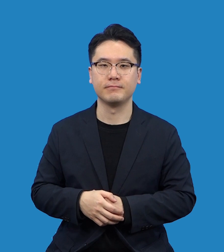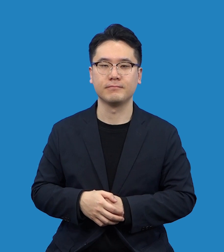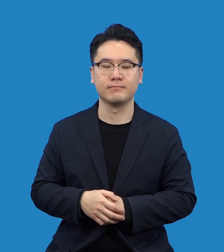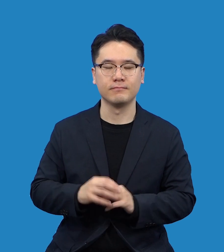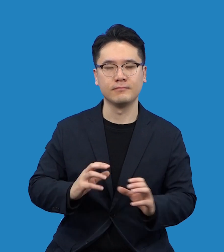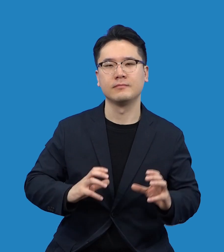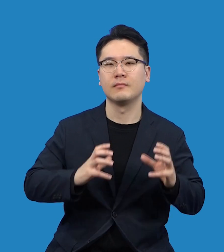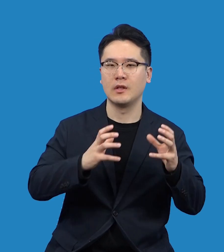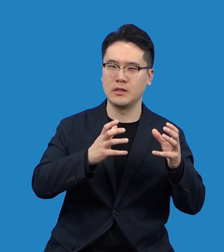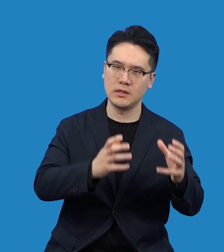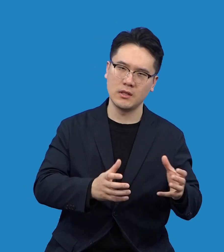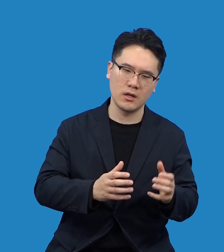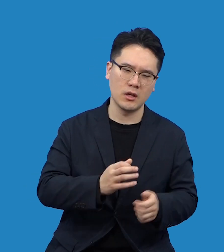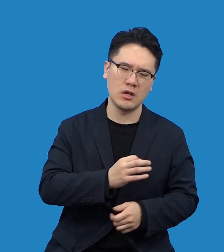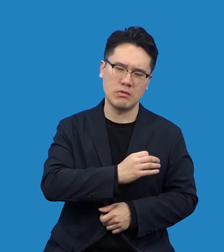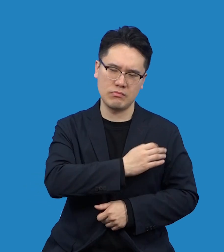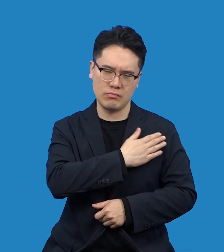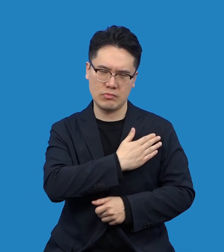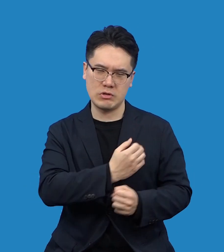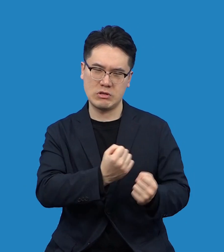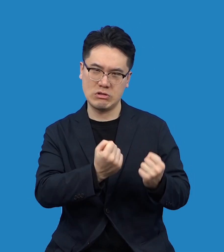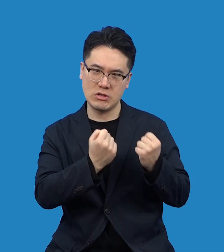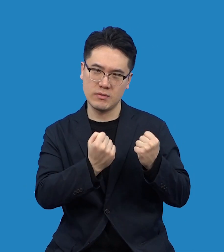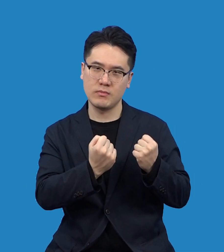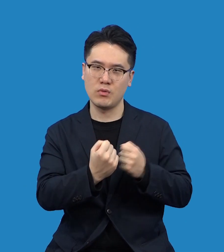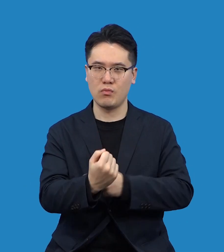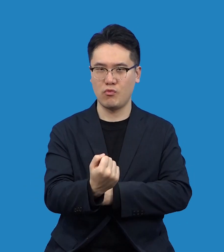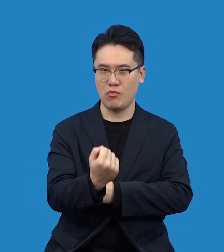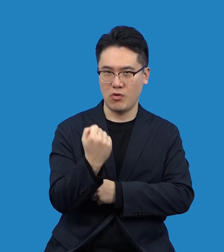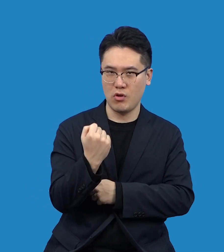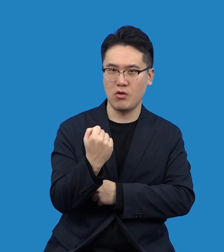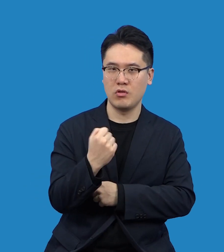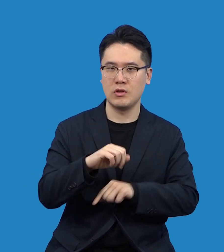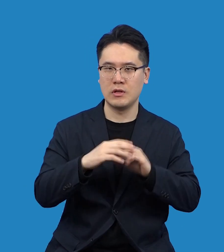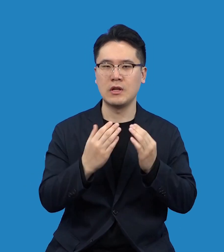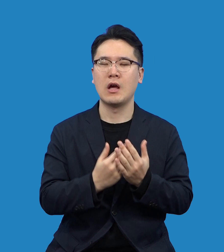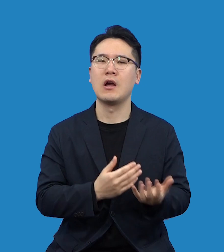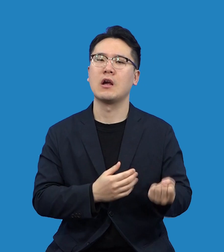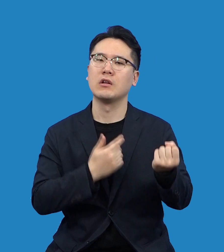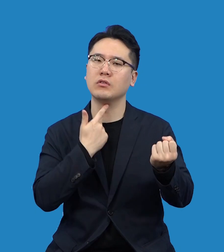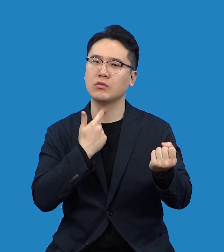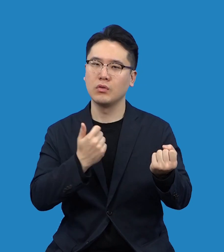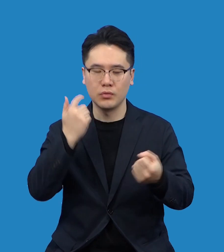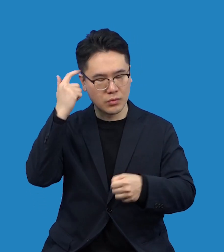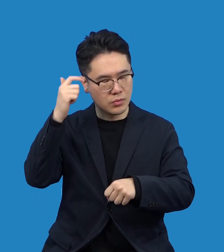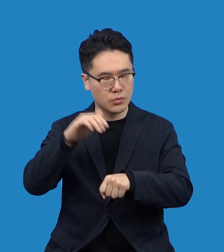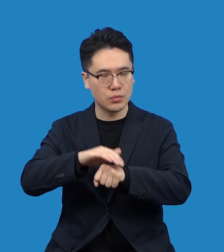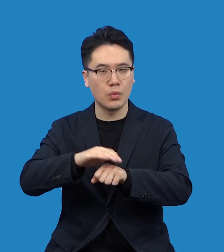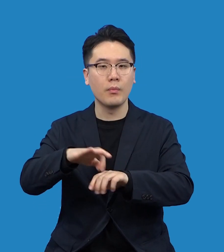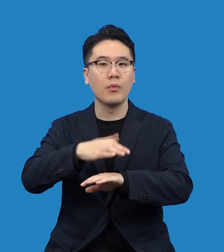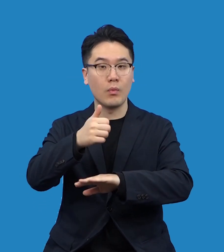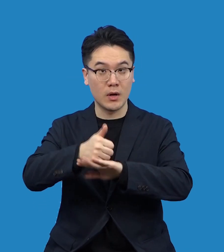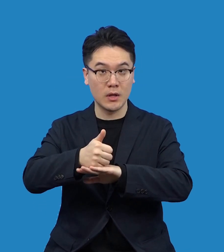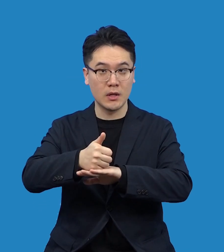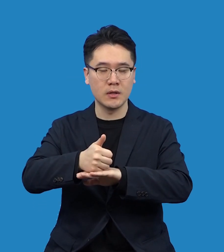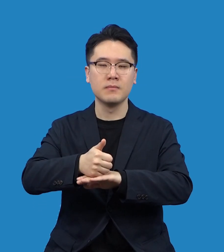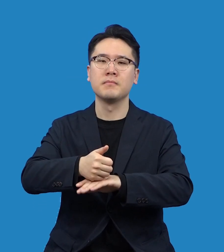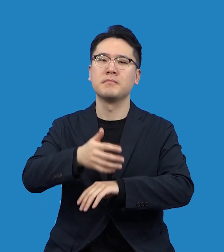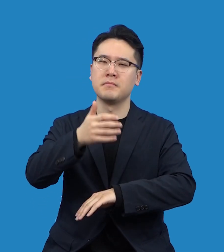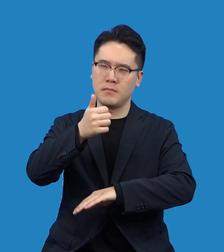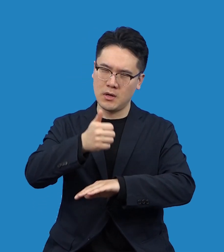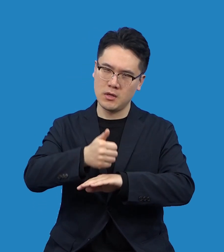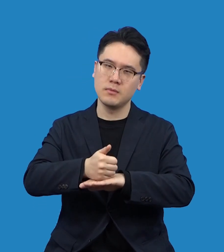세상의 부귀 영화, 권력 한 몸에 다 누렸던 솔로몬이 마지막으로 남긴